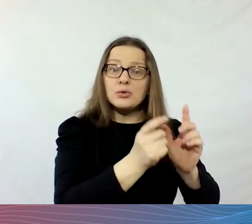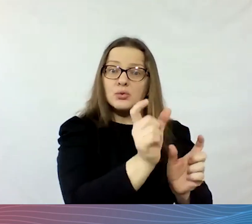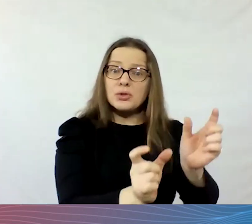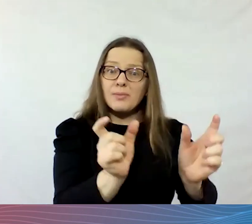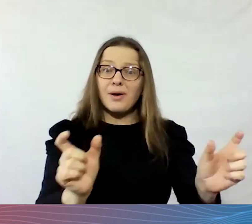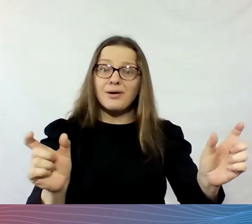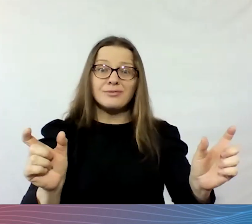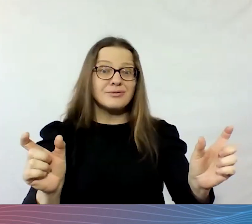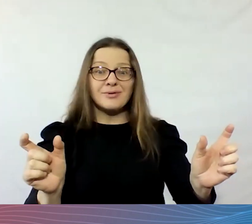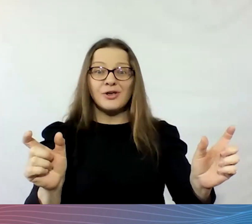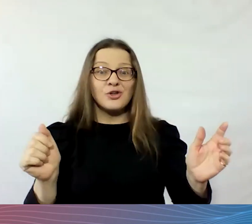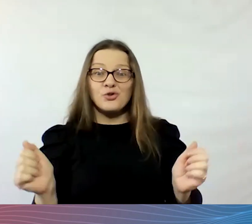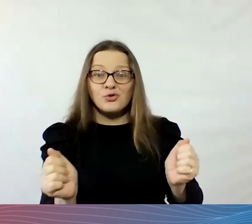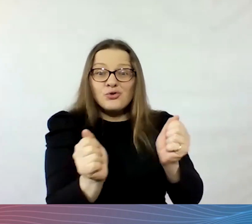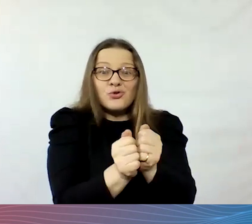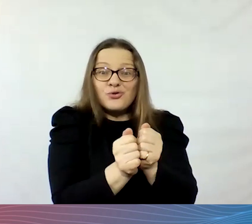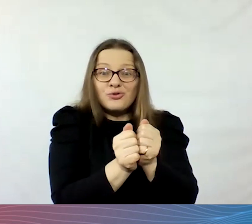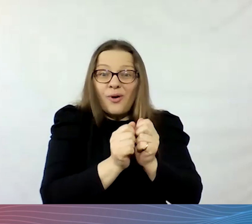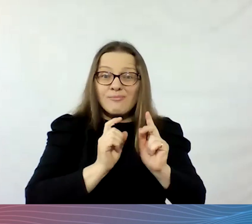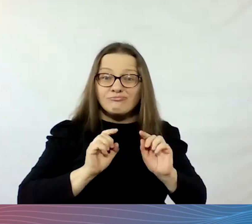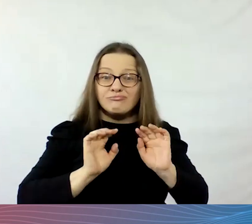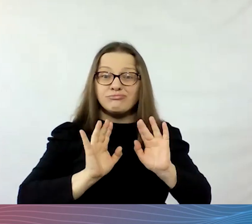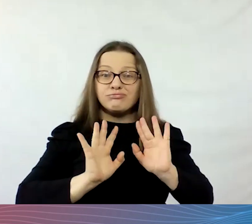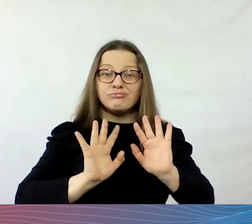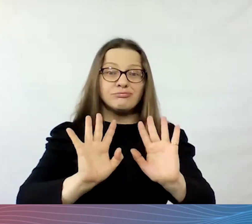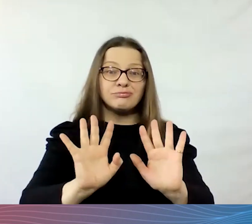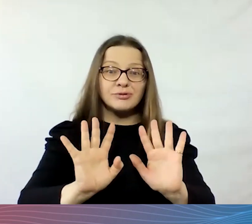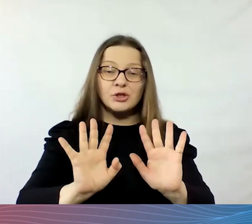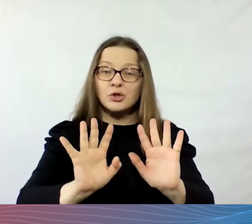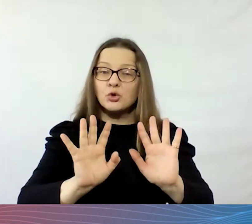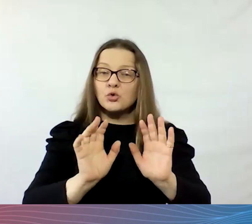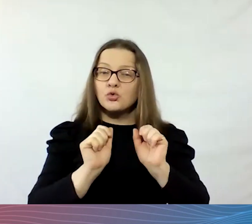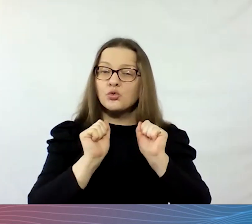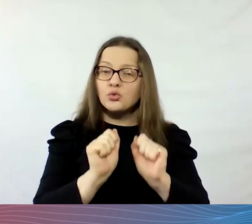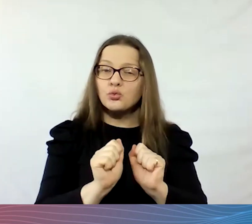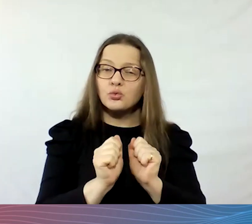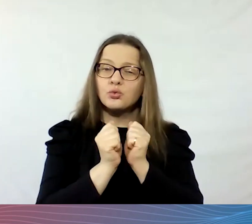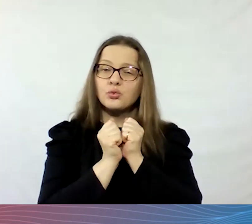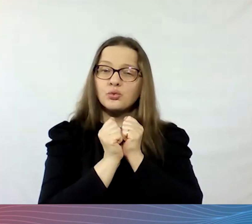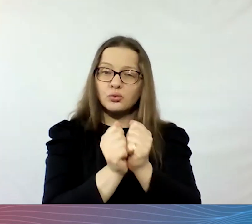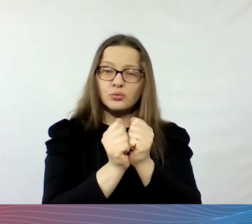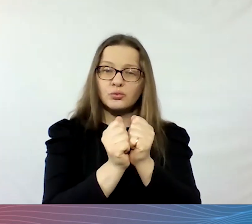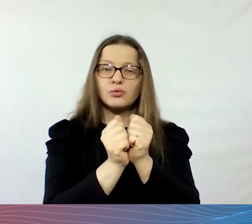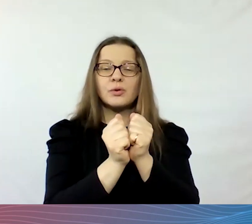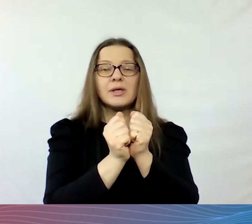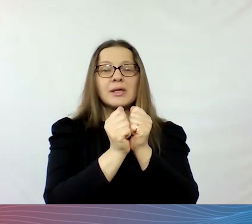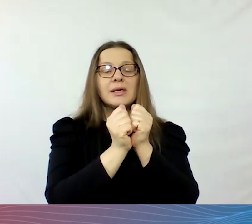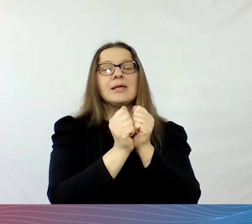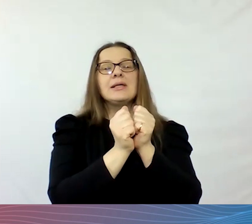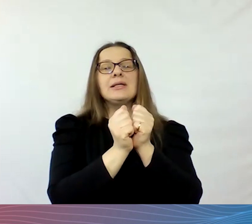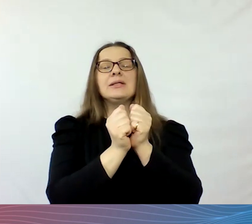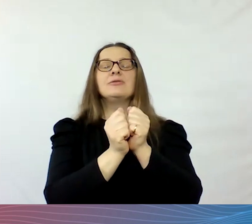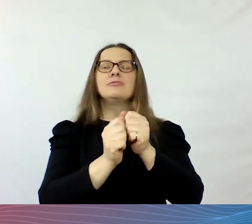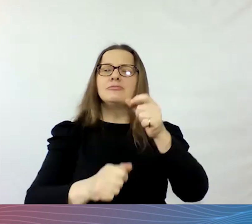as hostes do inferno. Estamos invadindo o império das trevas. É isso. Juntos